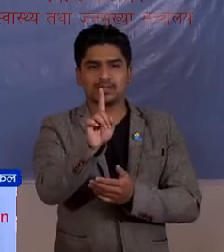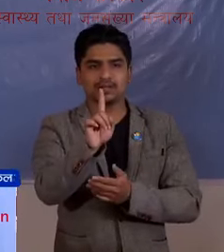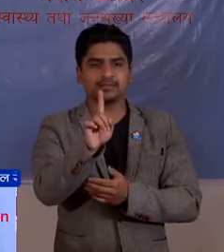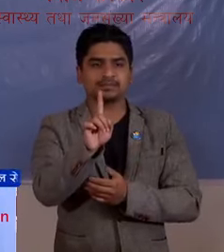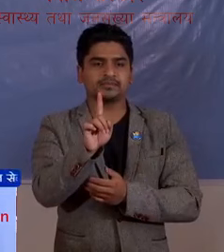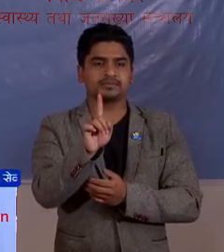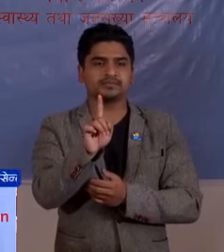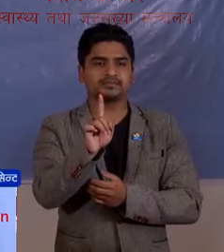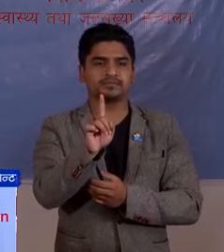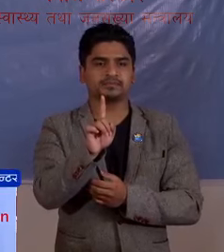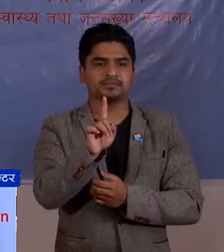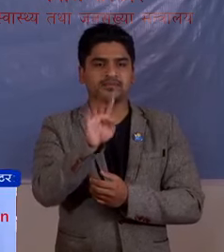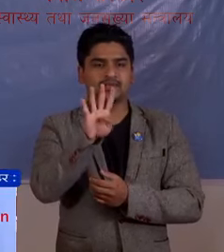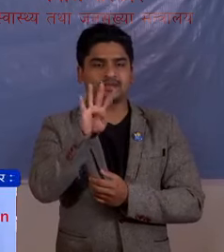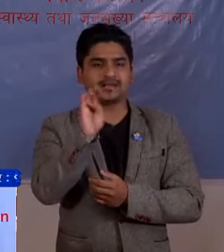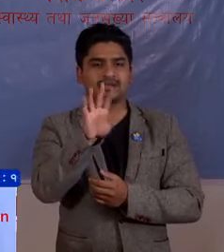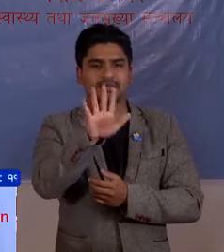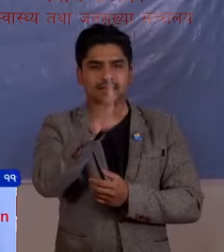एकमा